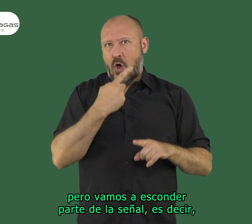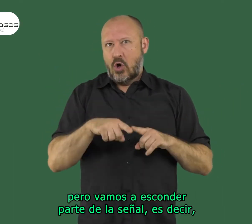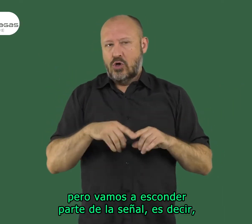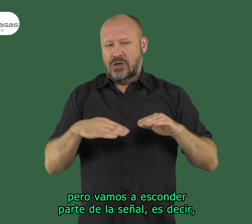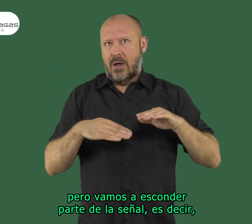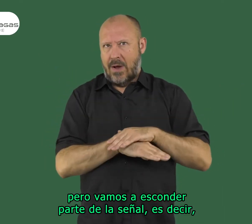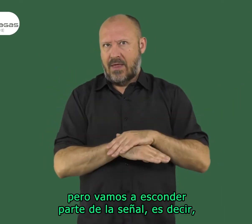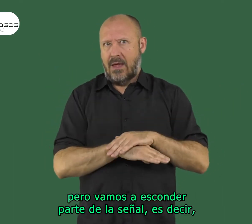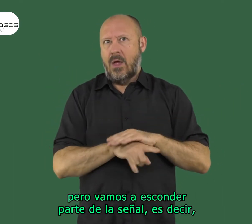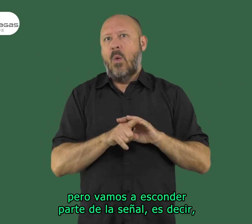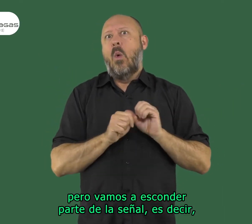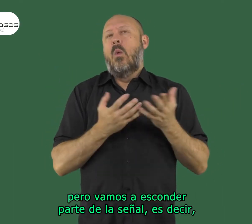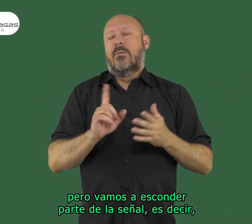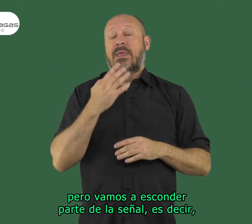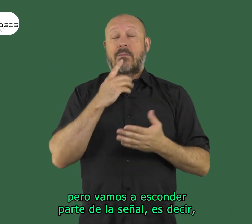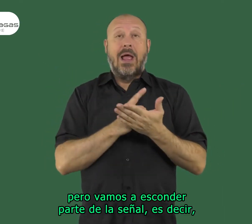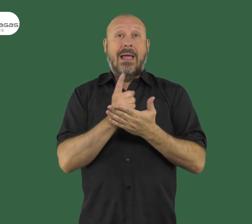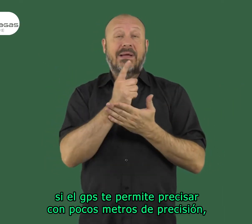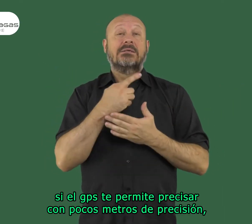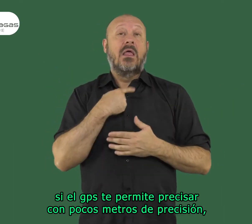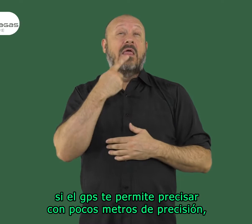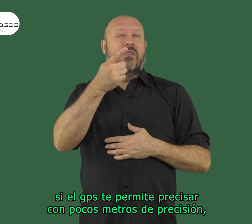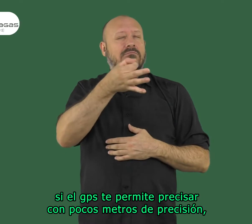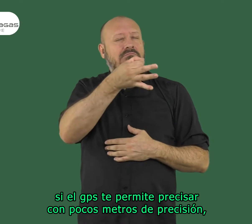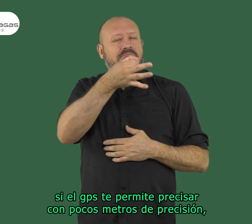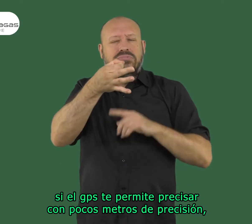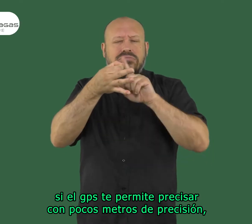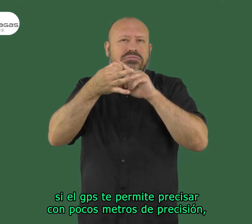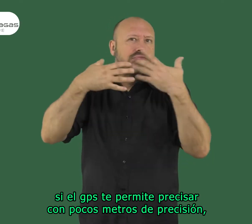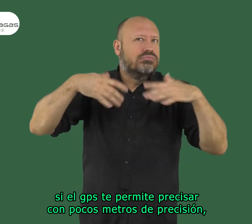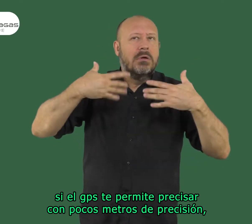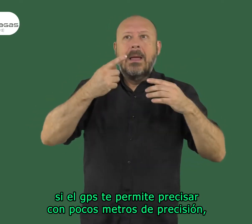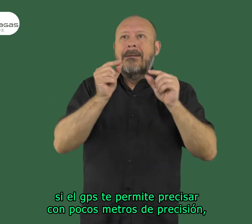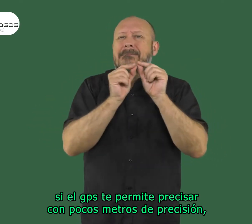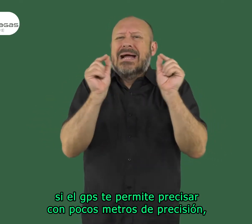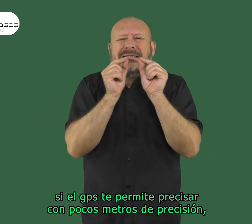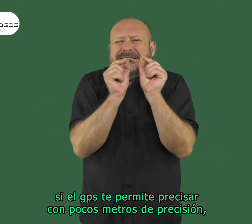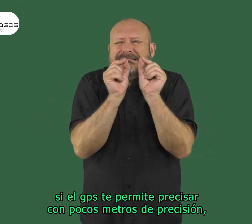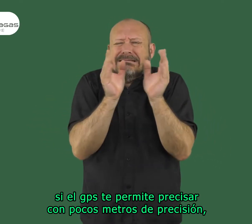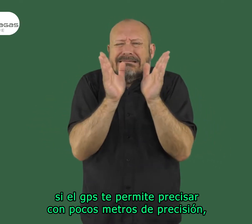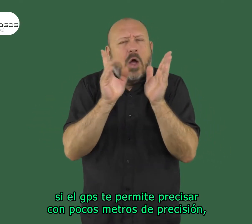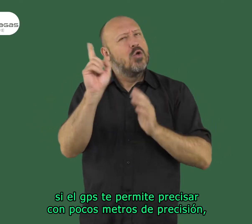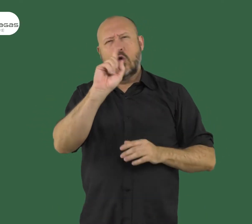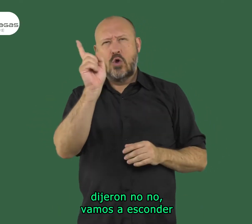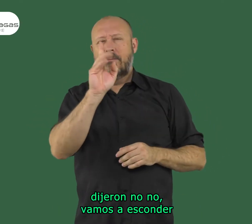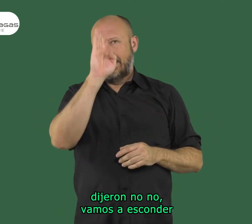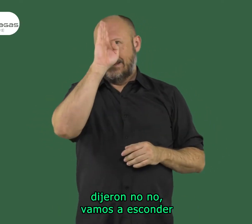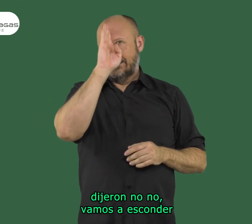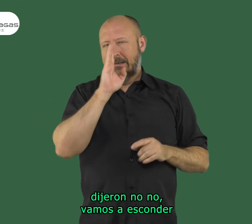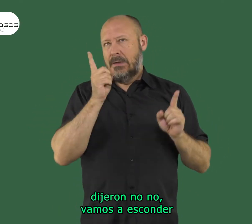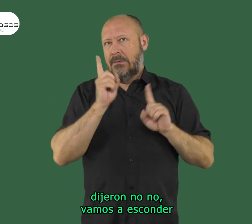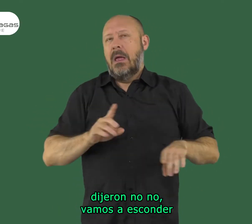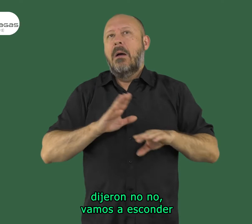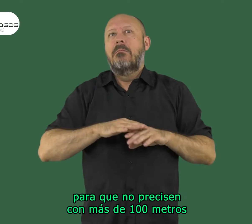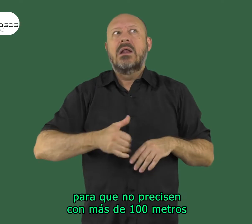a esconder parte de la señal. Es decir, si el GPS te permite precisar con pocos metros de precisión, dijeron, no,